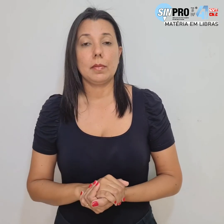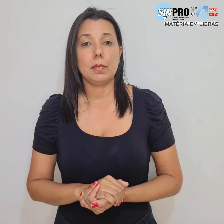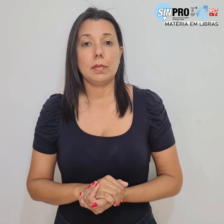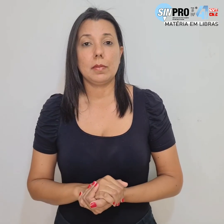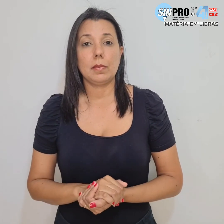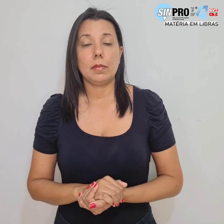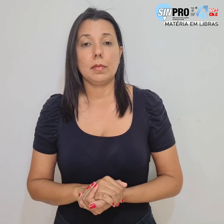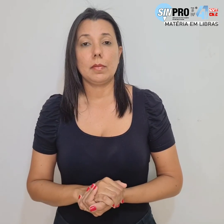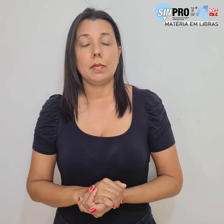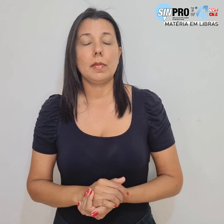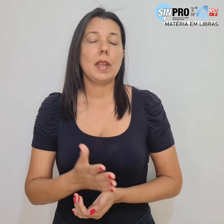Venha,